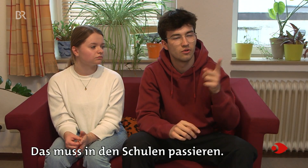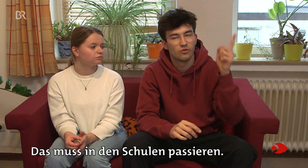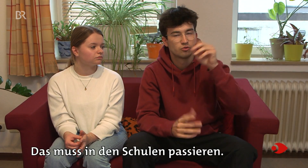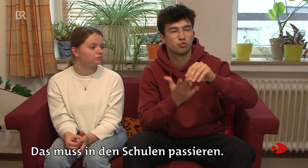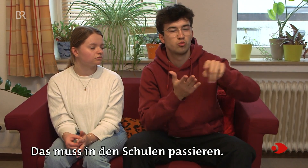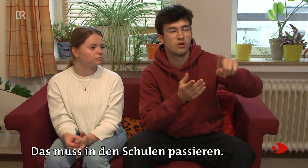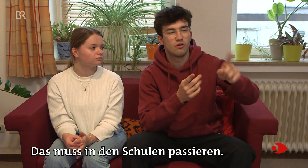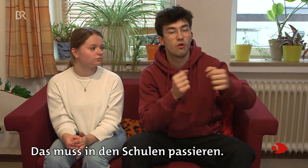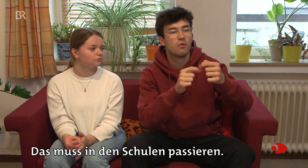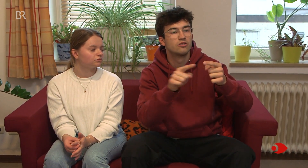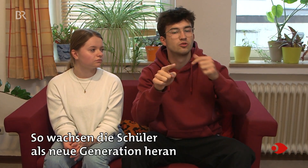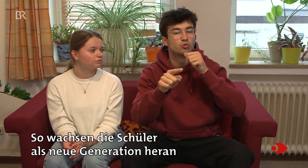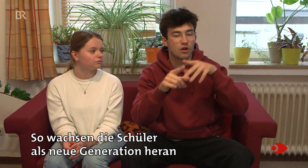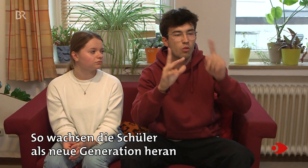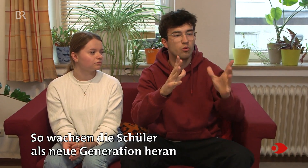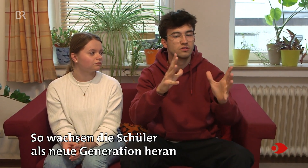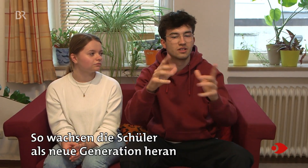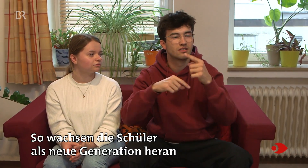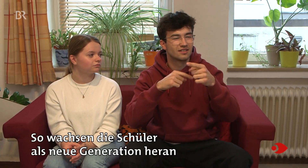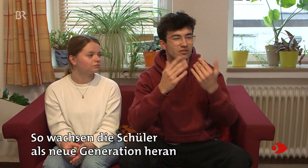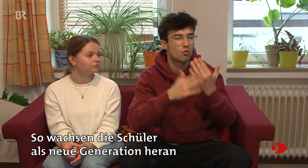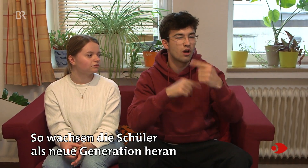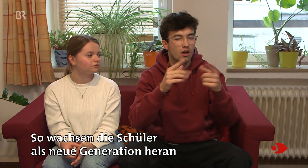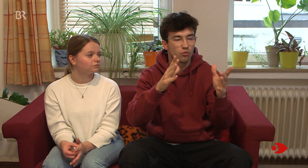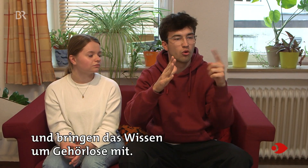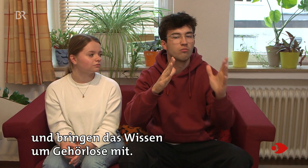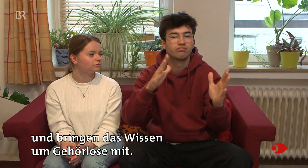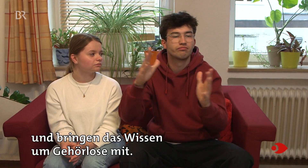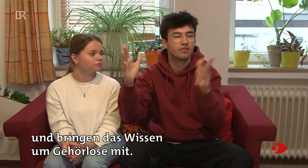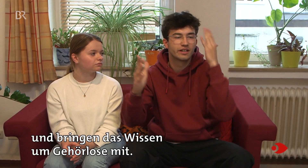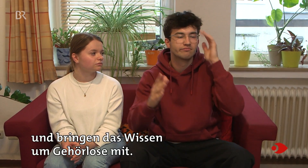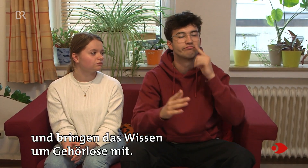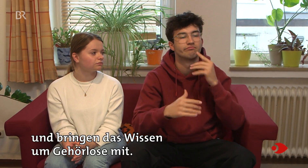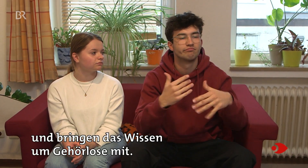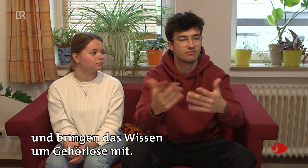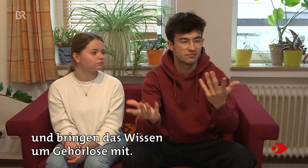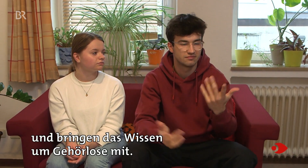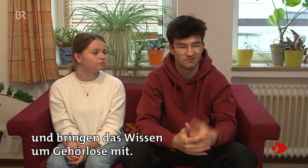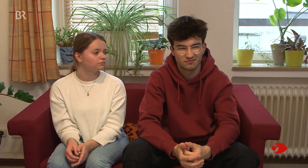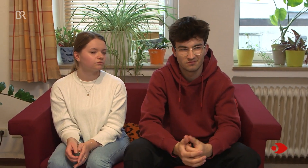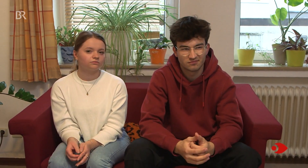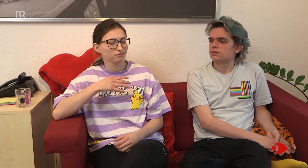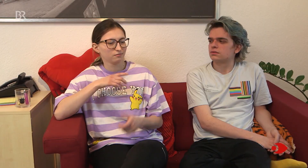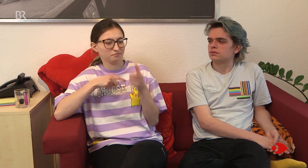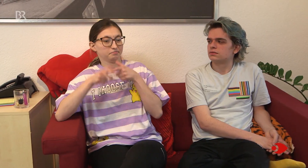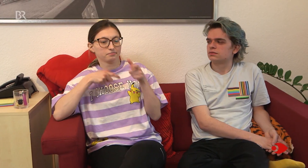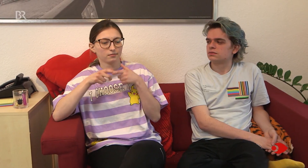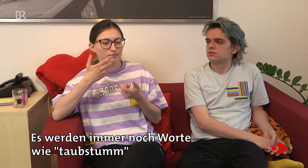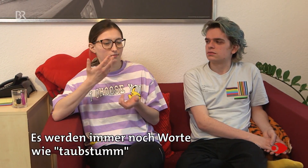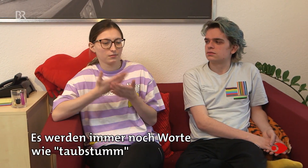muss in den Schulen passieren. So wachsen die Schüler als neue Generation heran und bringen das Wissen um Gehörlose mit. Es werden immer